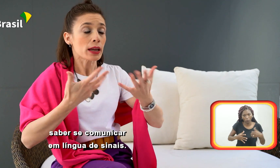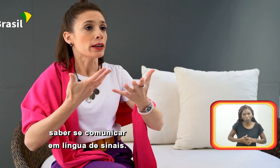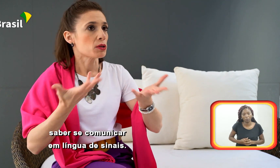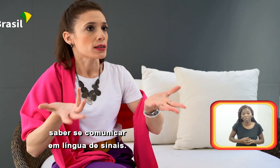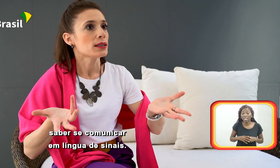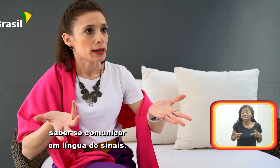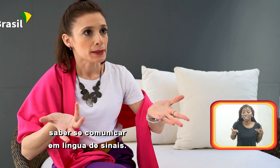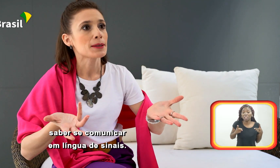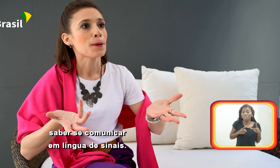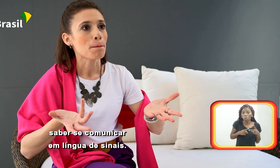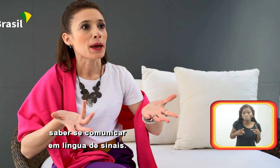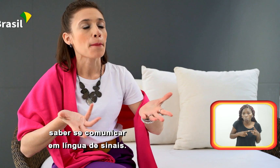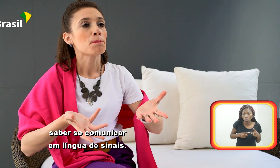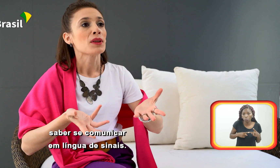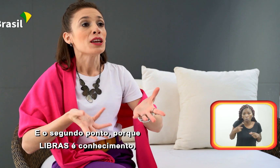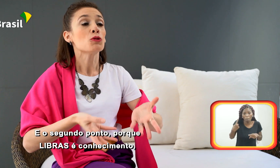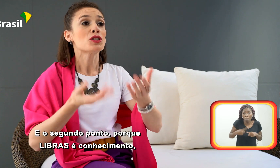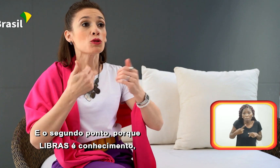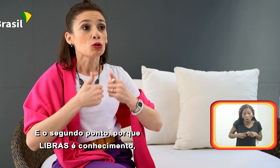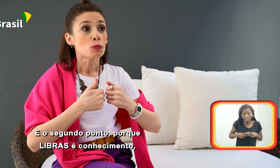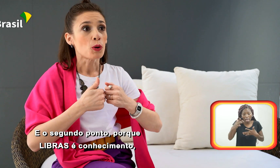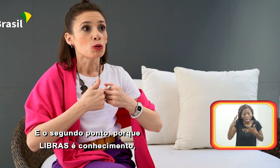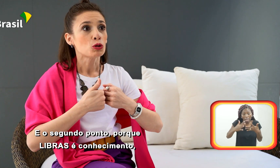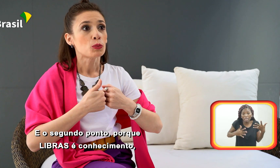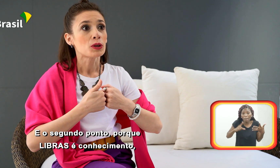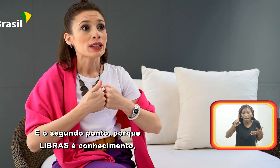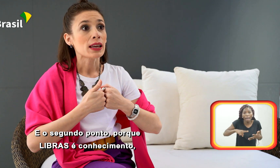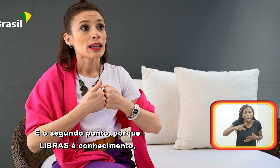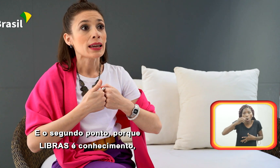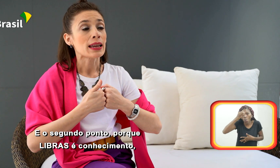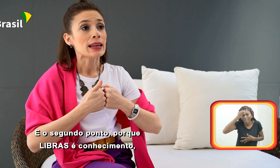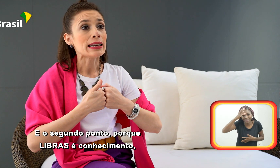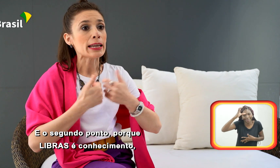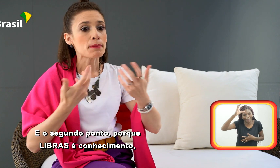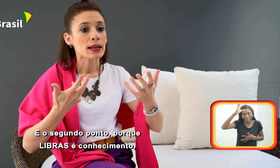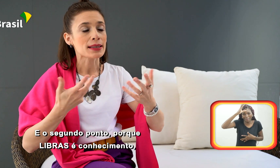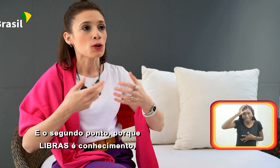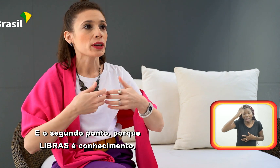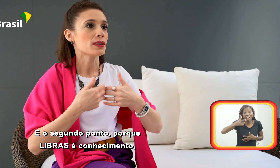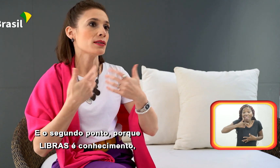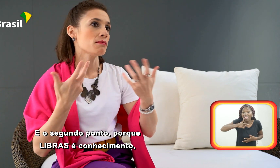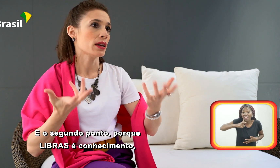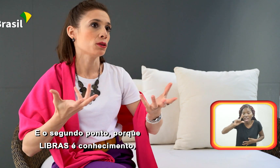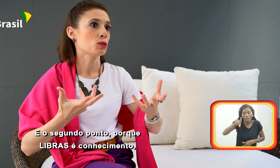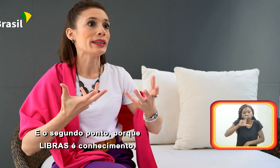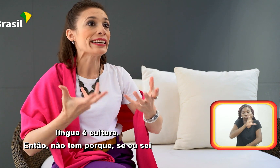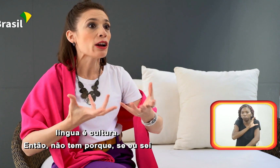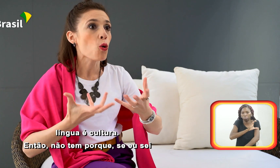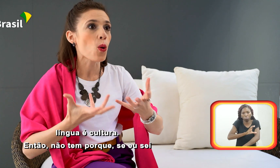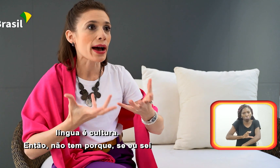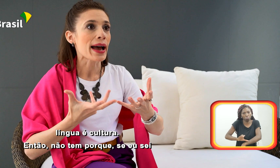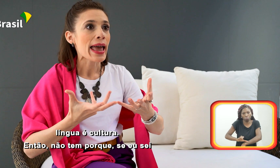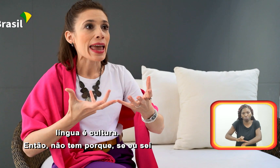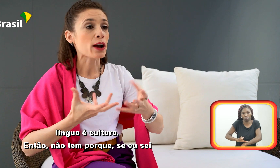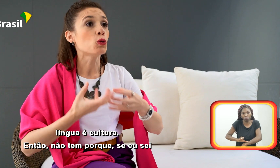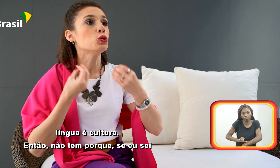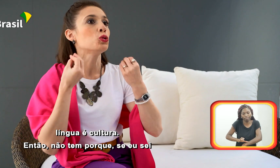língua de sinais, né? E o segundo ponto, porque Libras é conhecimento, língua é